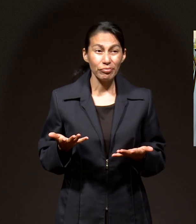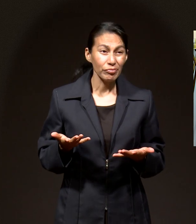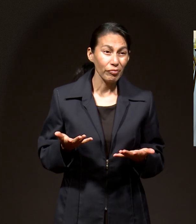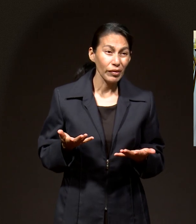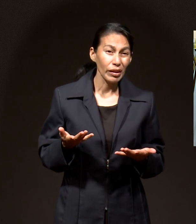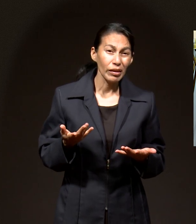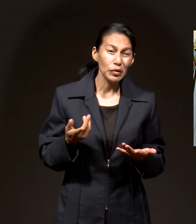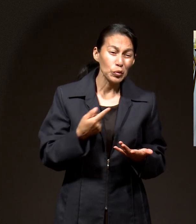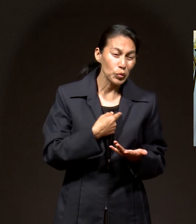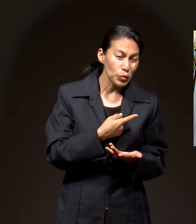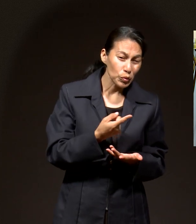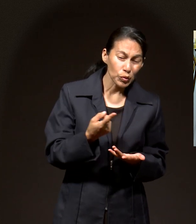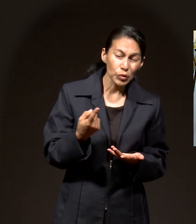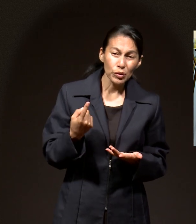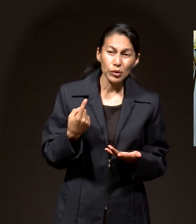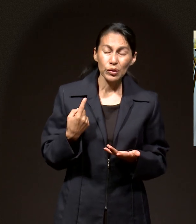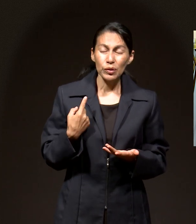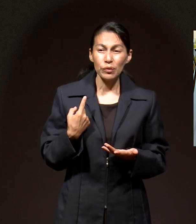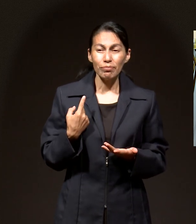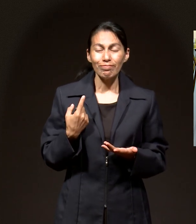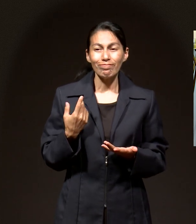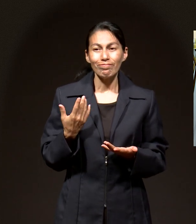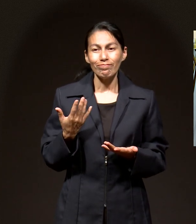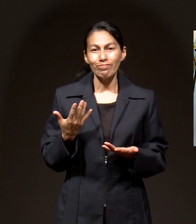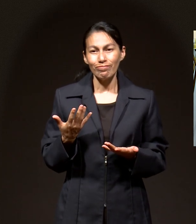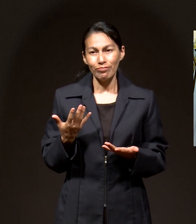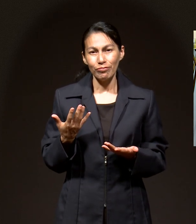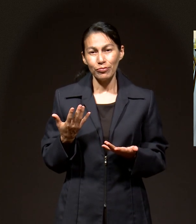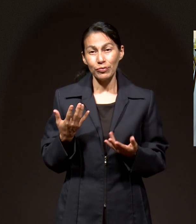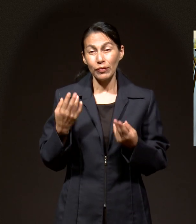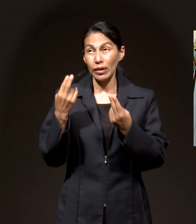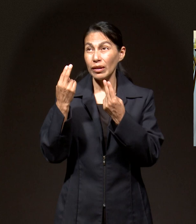¿Cuántas veces necesitamos considerar seriamente